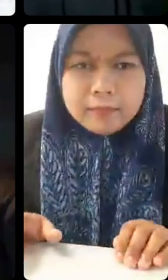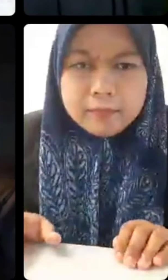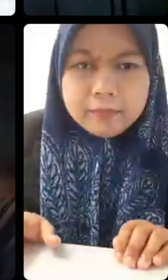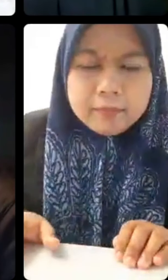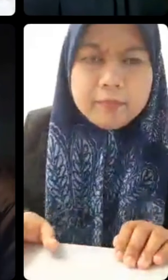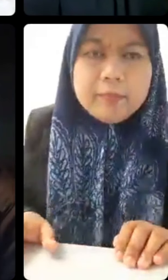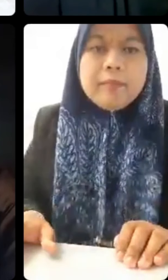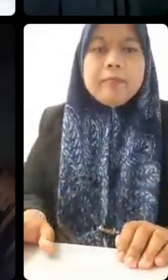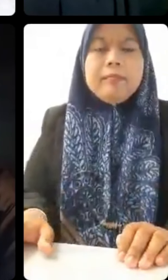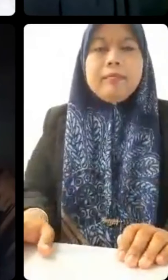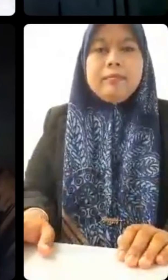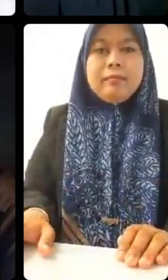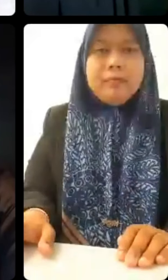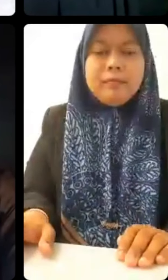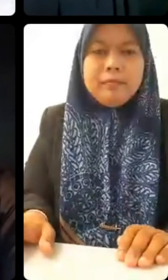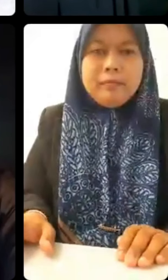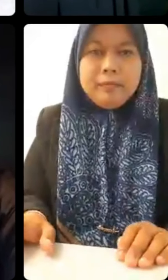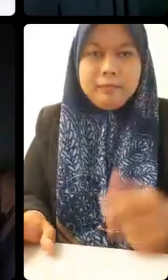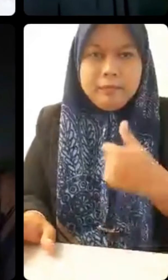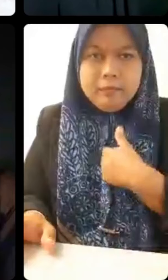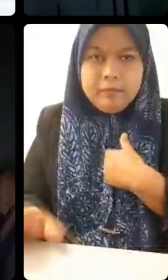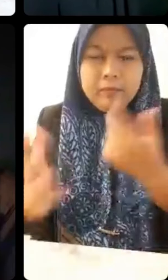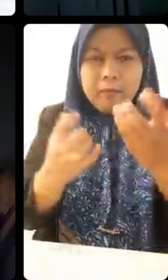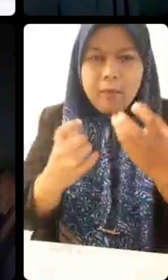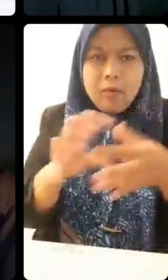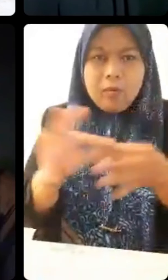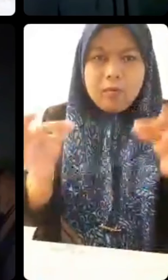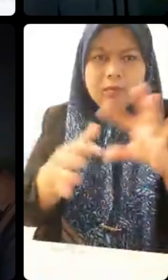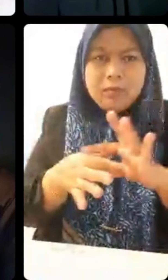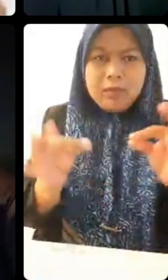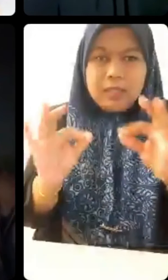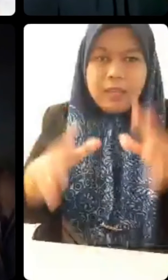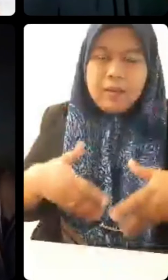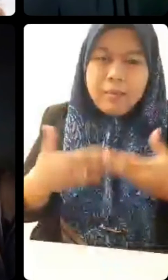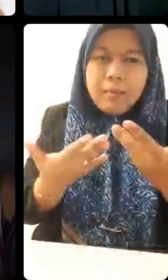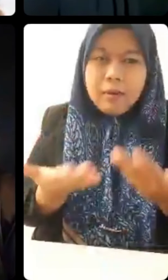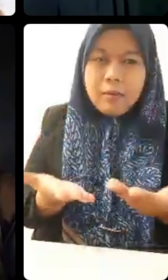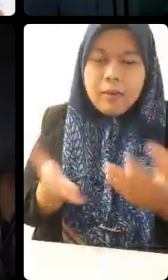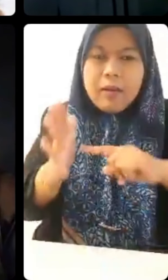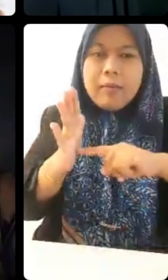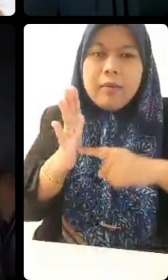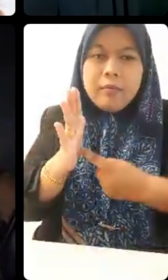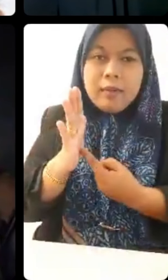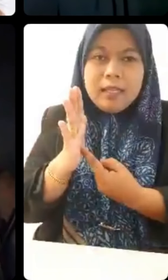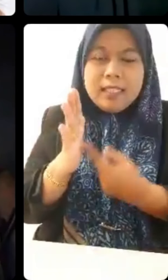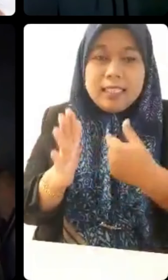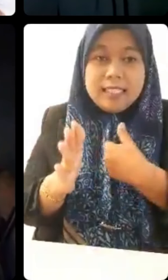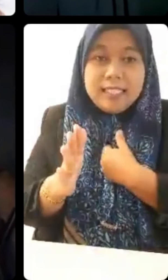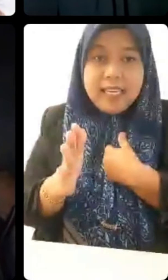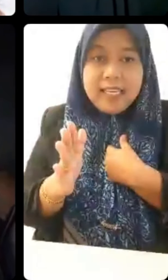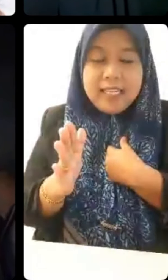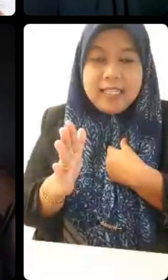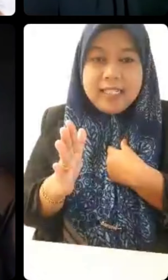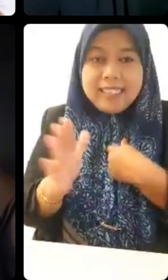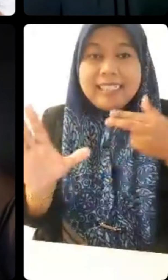NASDAQ, suka untuk saya ceritakan bagaimana bermulanya saya terlibat dengan bahasa isyarat ni secara